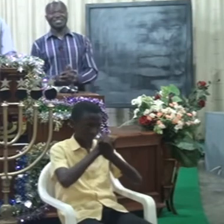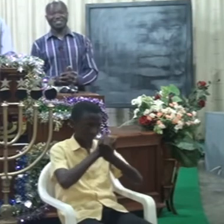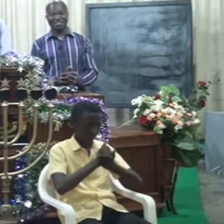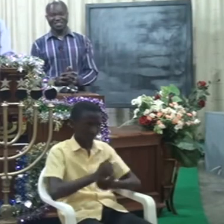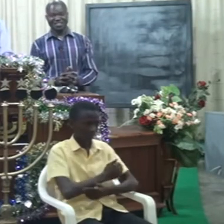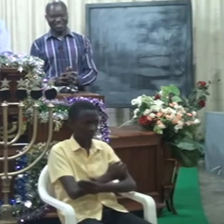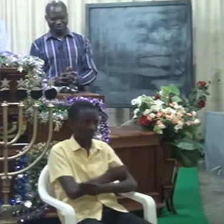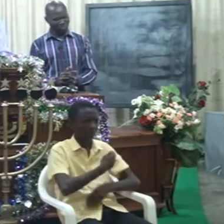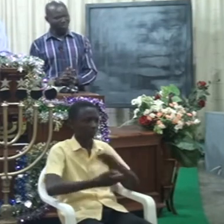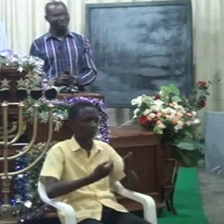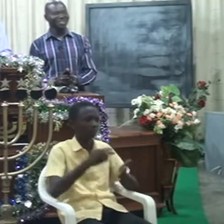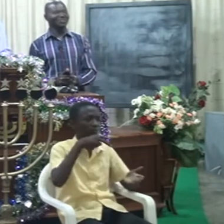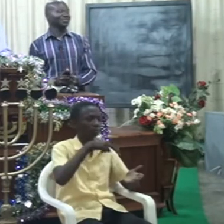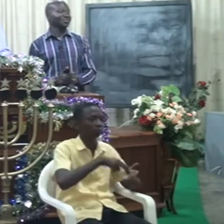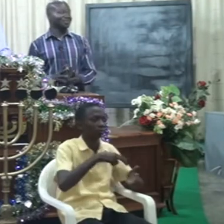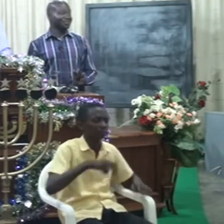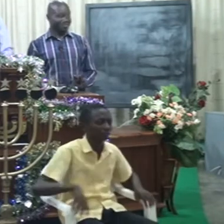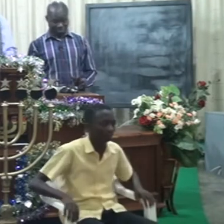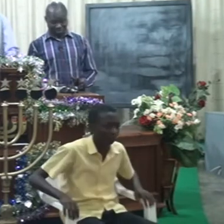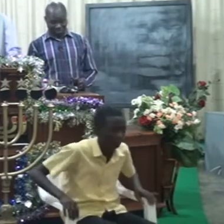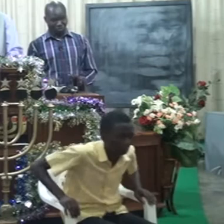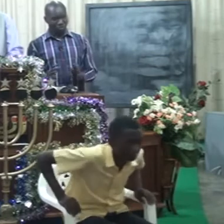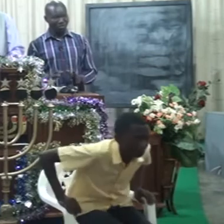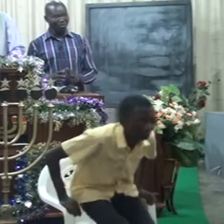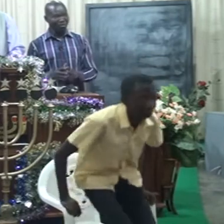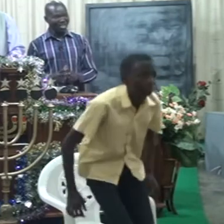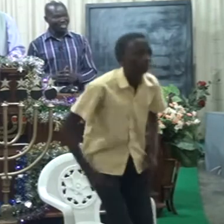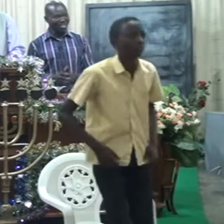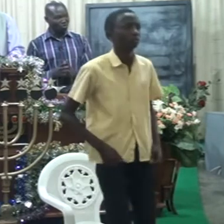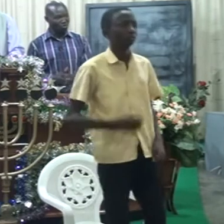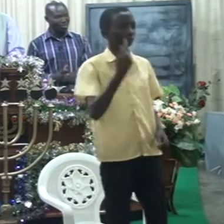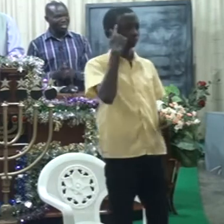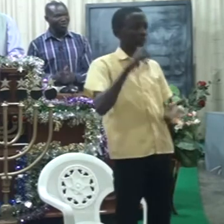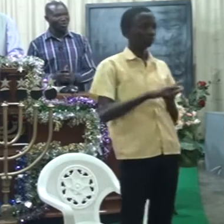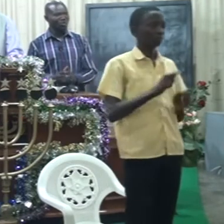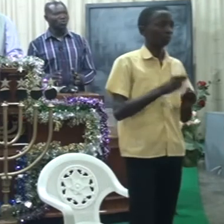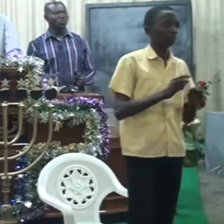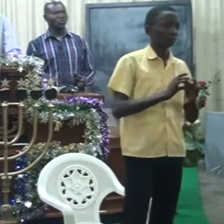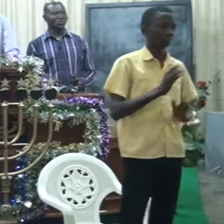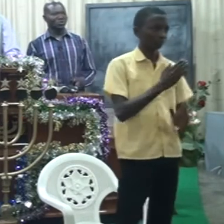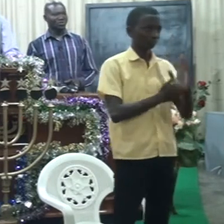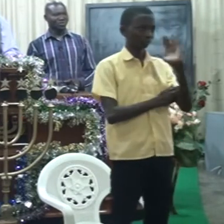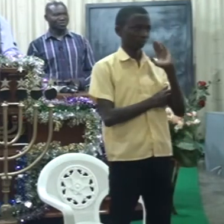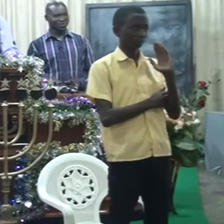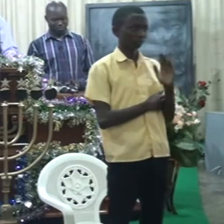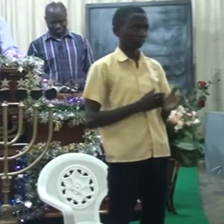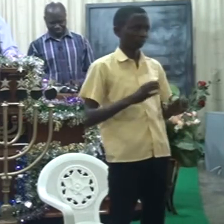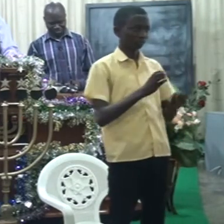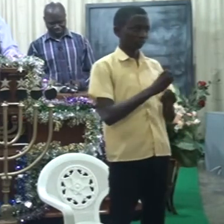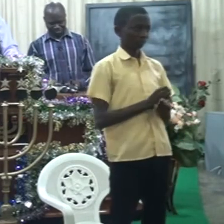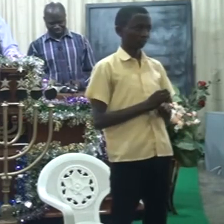Et mettons-nous debout. Tusimame pour lire la parole de Dieu. Tusimame kwa ajili ya kusoma neno la Mungu.